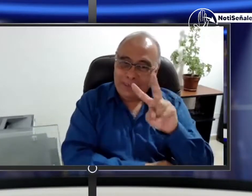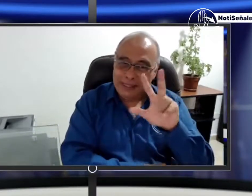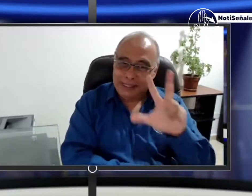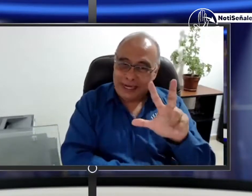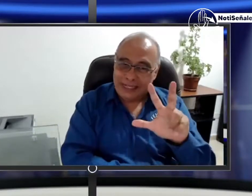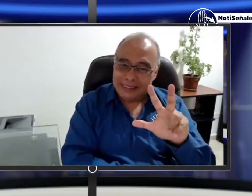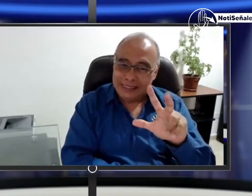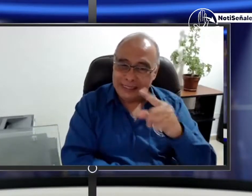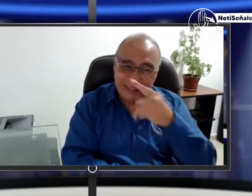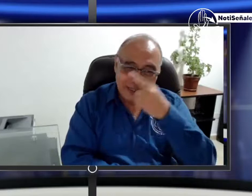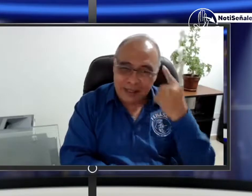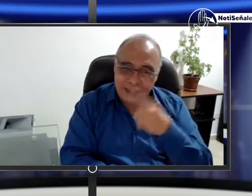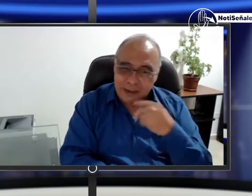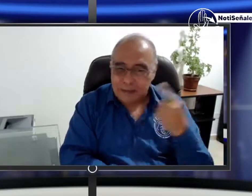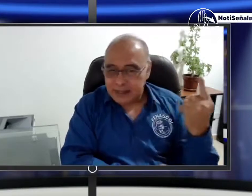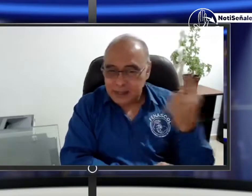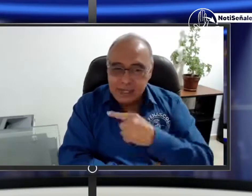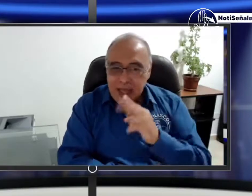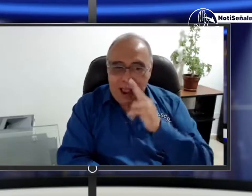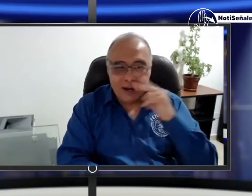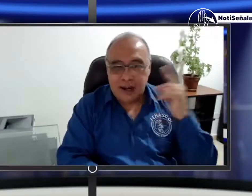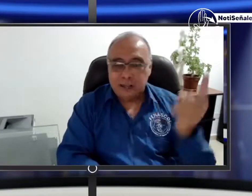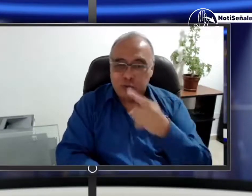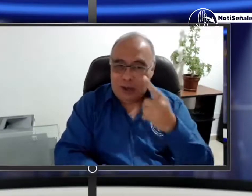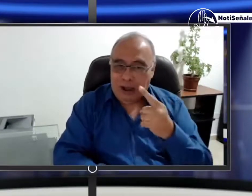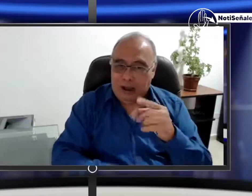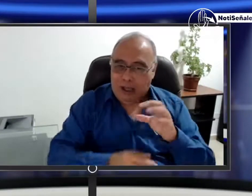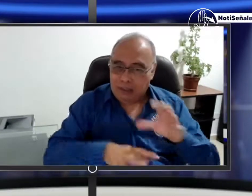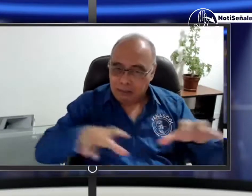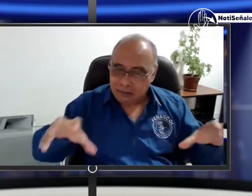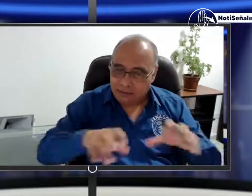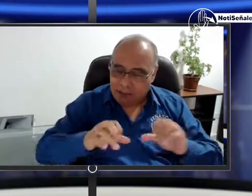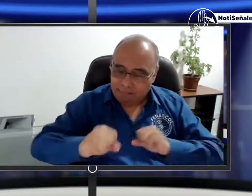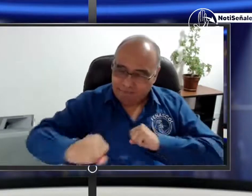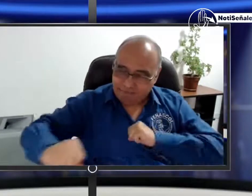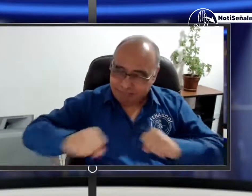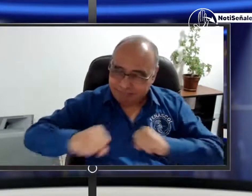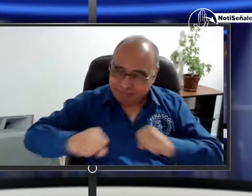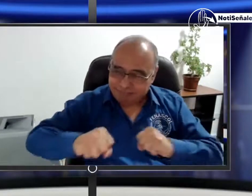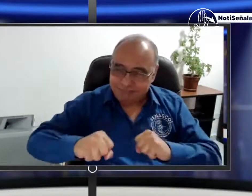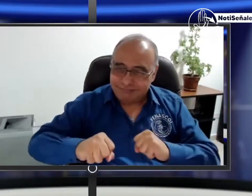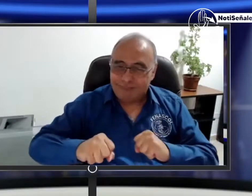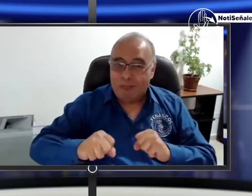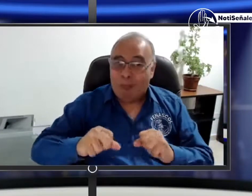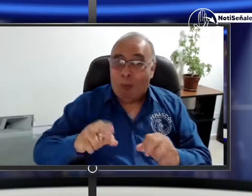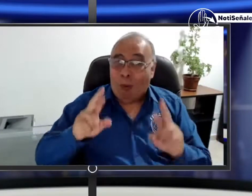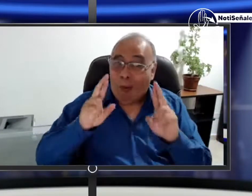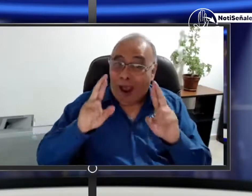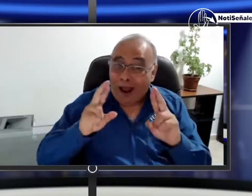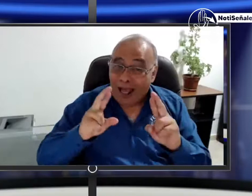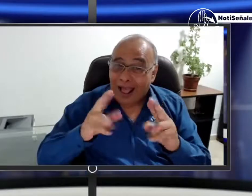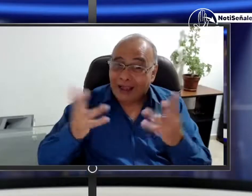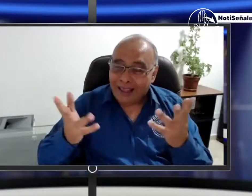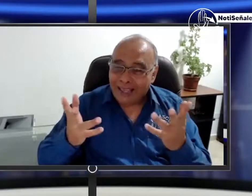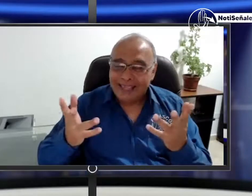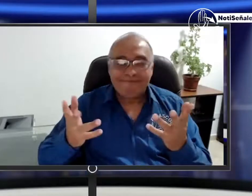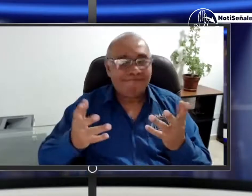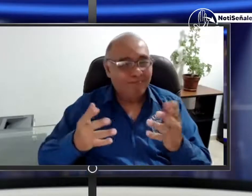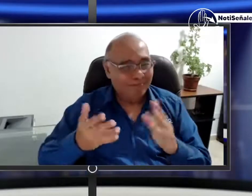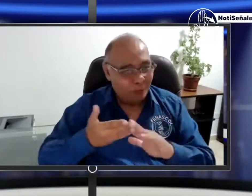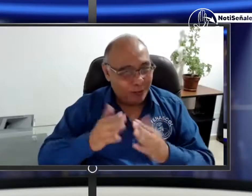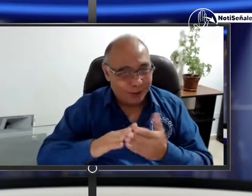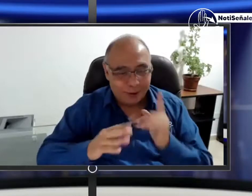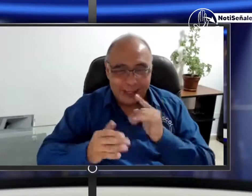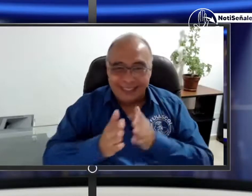lo hace y es precisamente una oportunidad para mostrar lo orgullosos que somos y mostrar